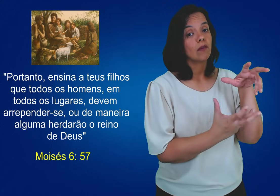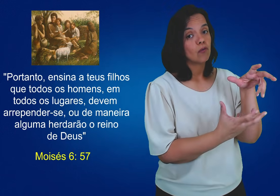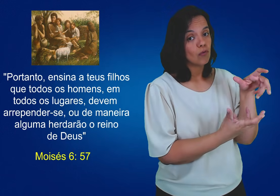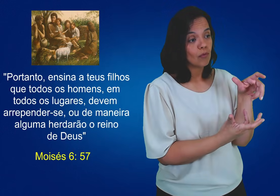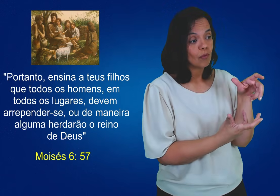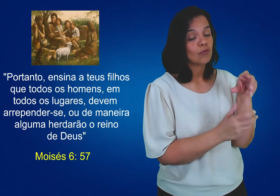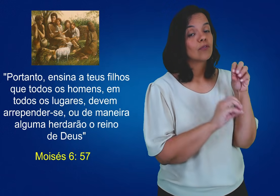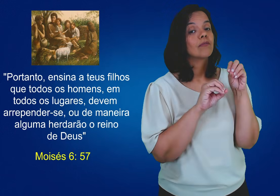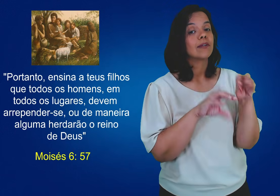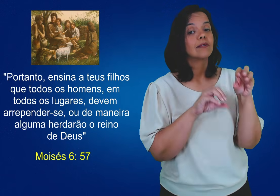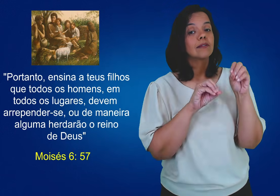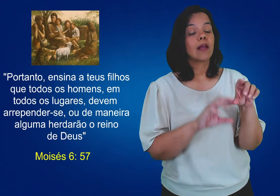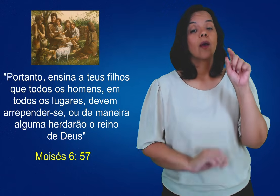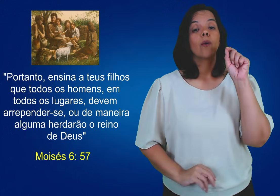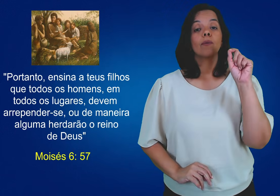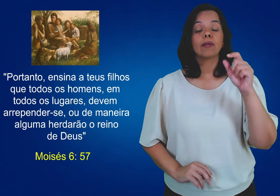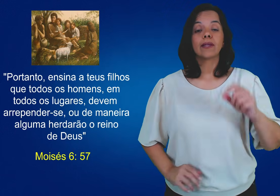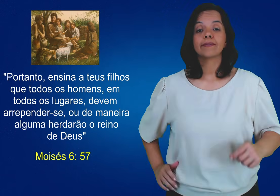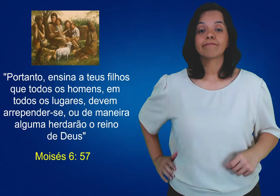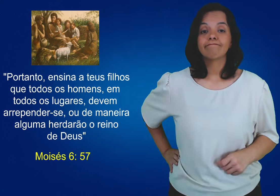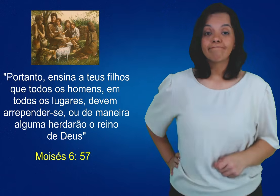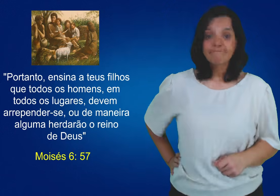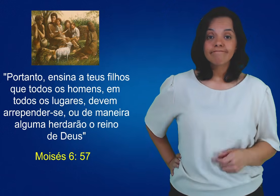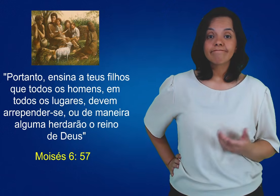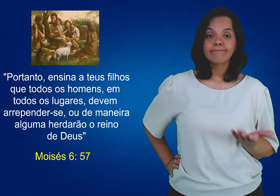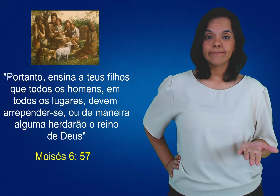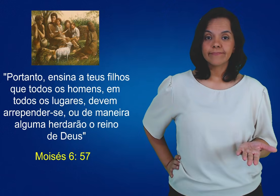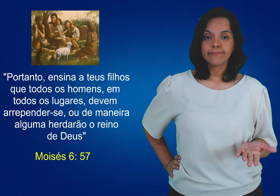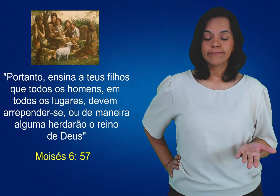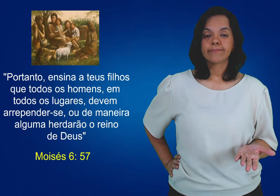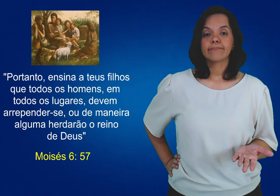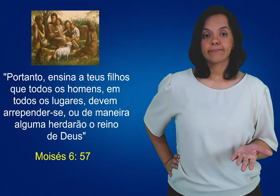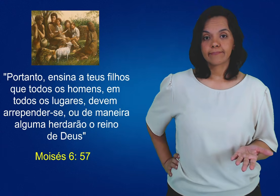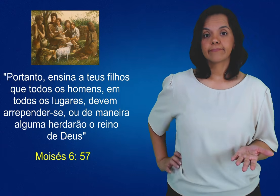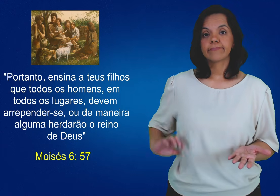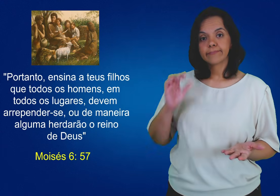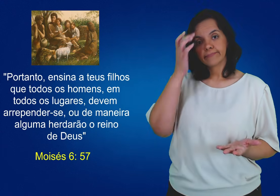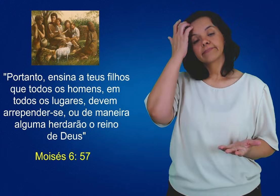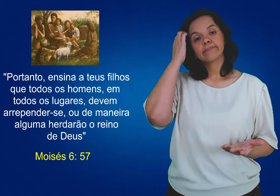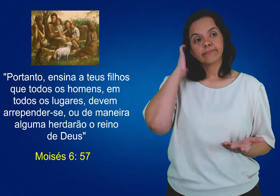E é triste, pense, o que será que o mundo vai ensinar?